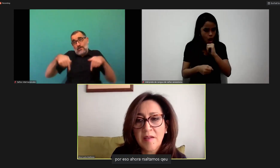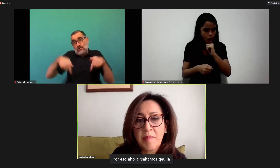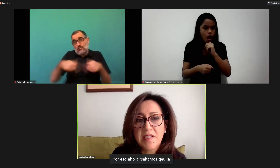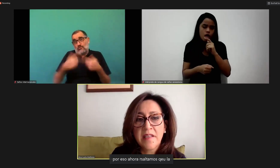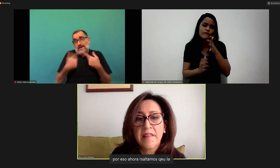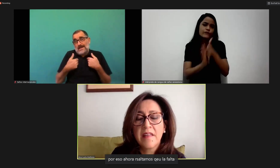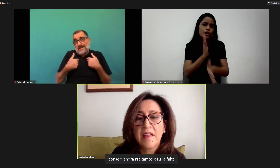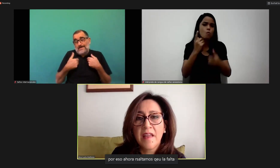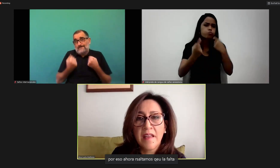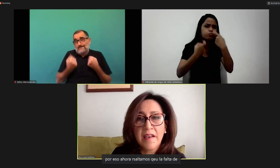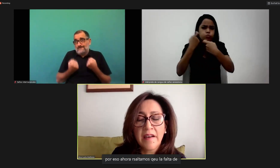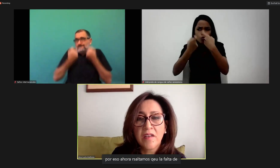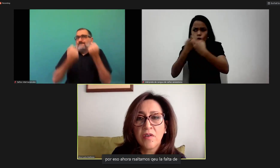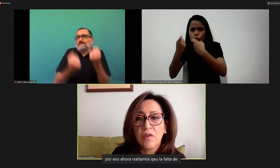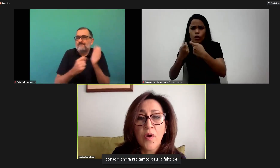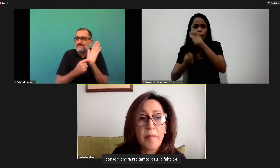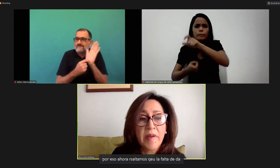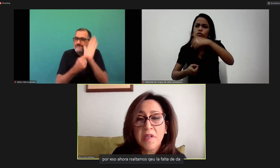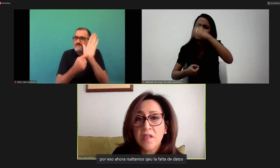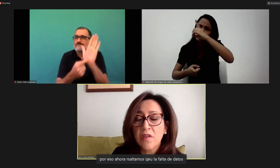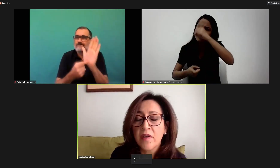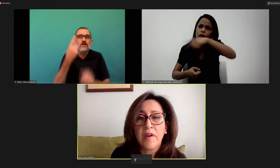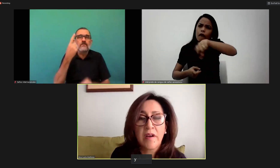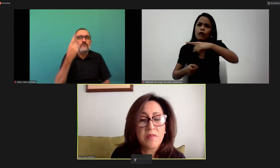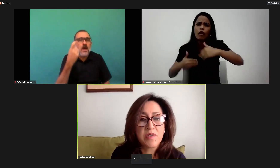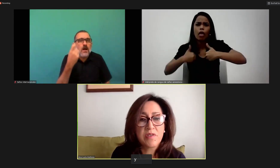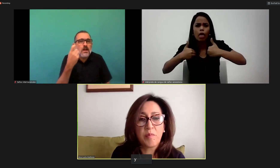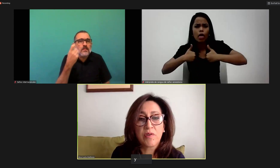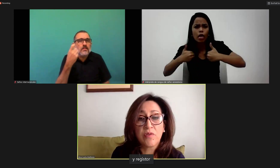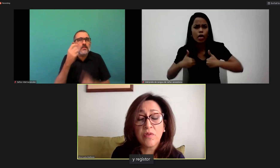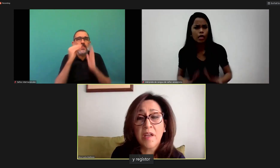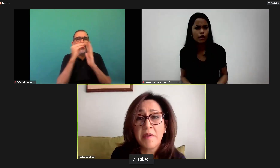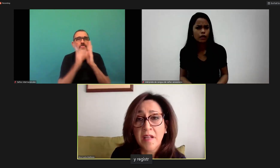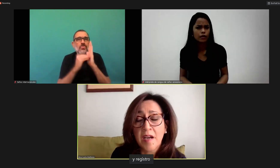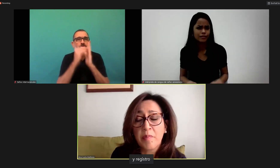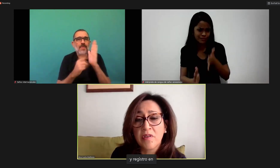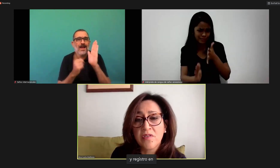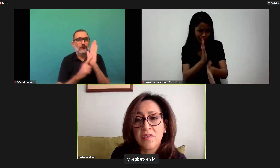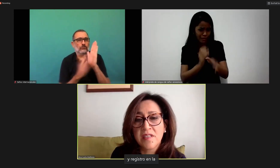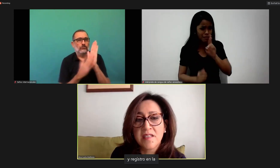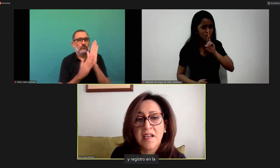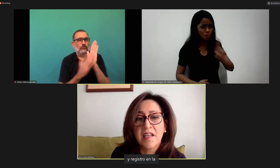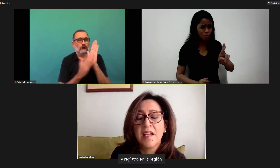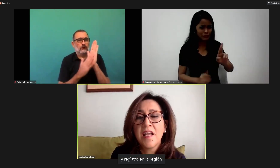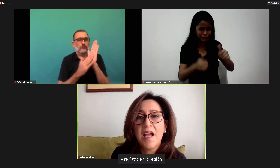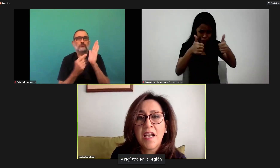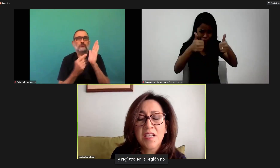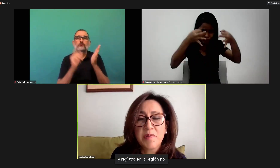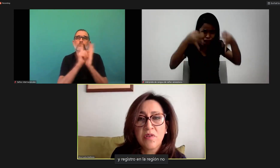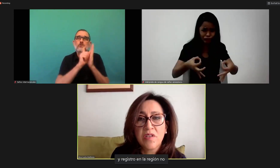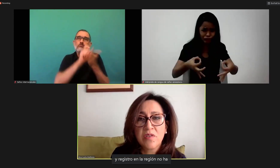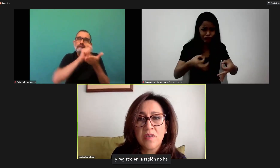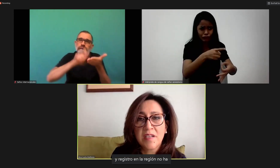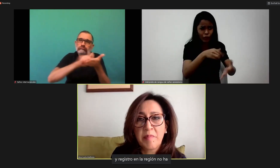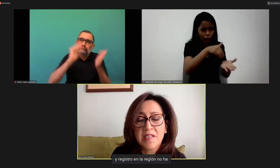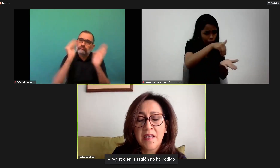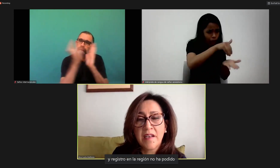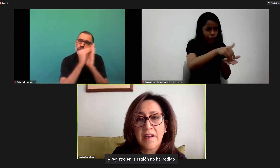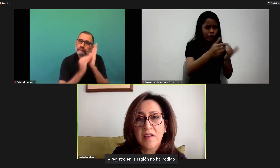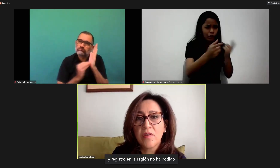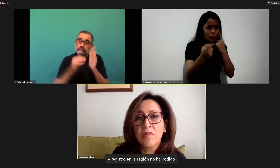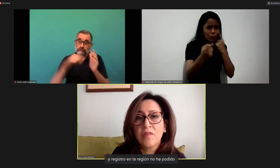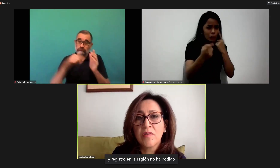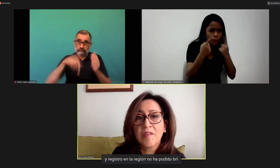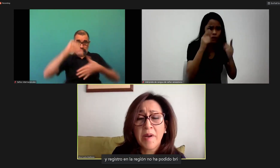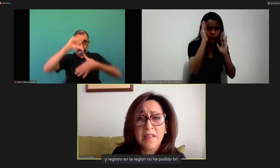con discapacidad en la región no ha permitido dar una respuesta oportuna y brindar la protección necesaria a las personas con discapacidad